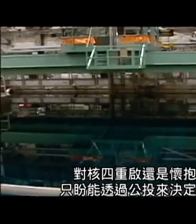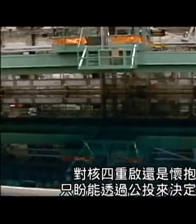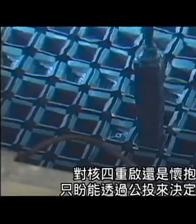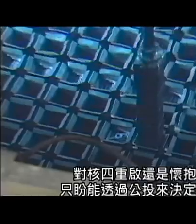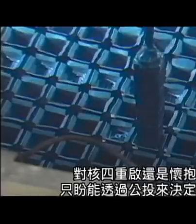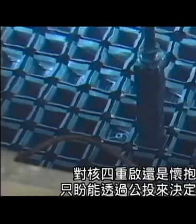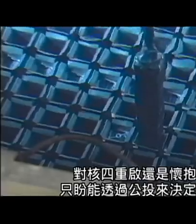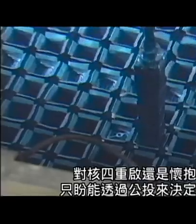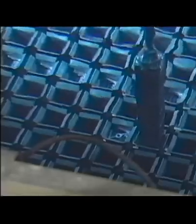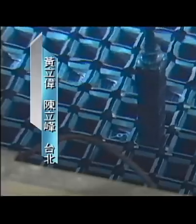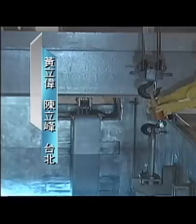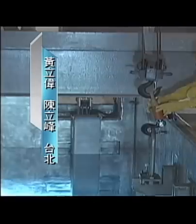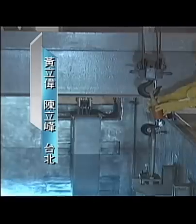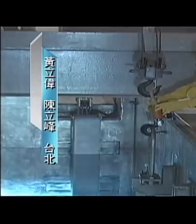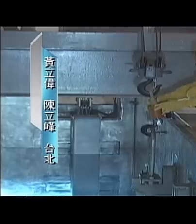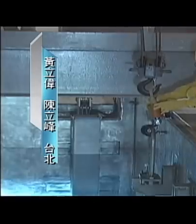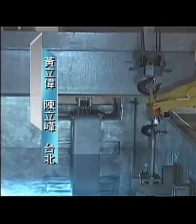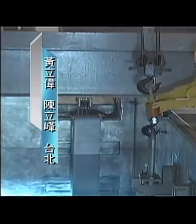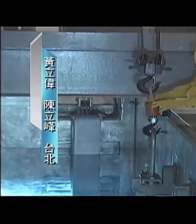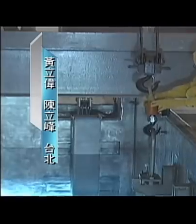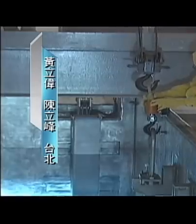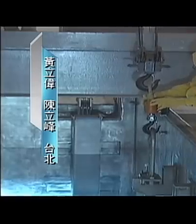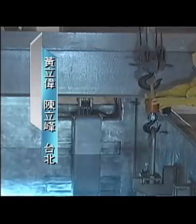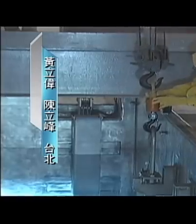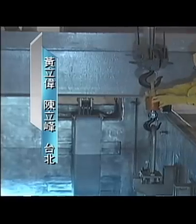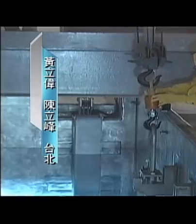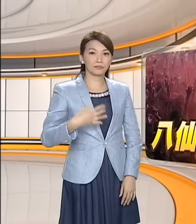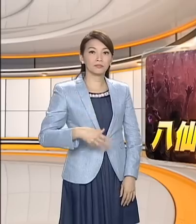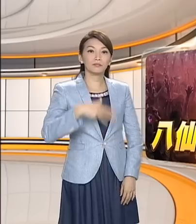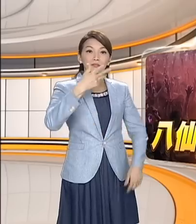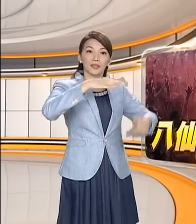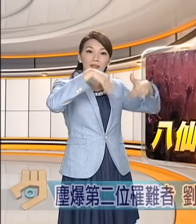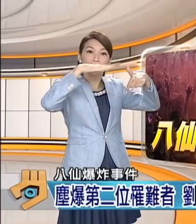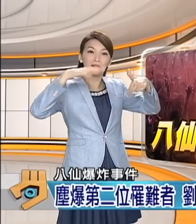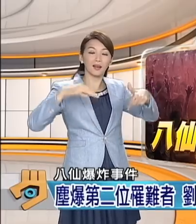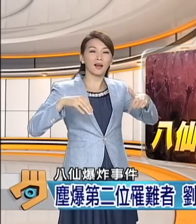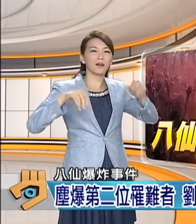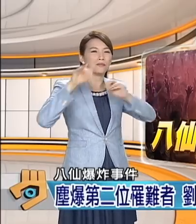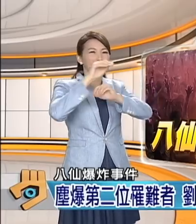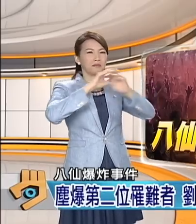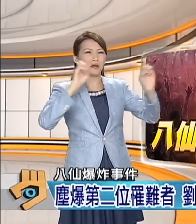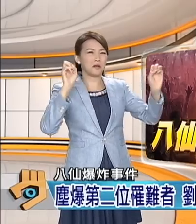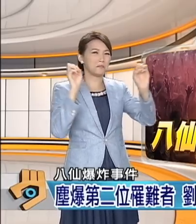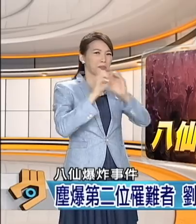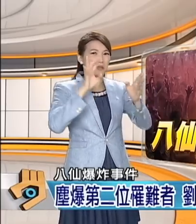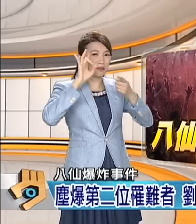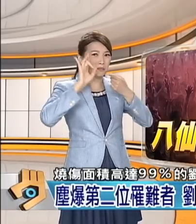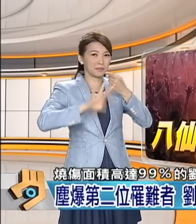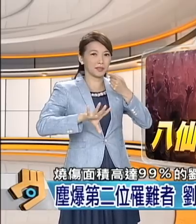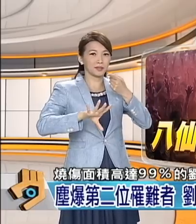核四的存废。记者黄立伟、陈立峰，台北报道。 八仙爆炸事件，烧伤面积高